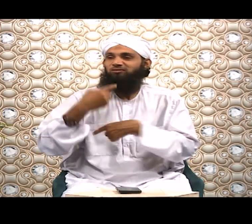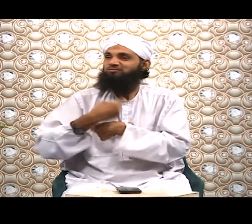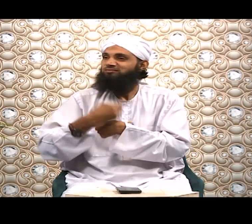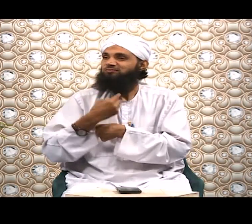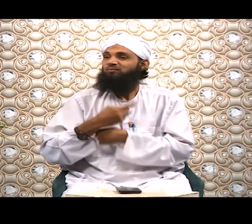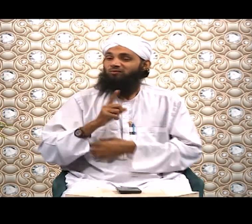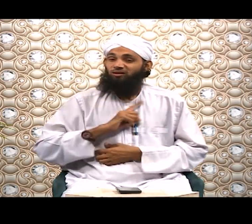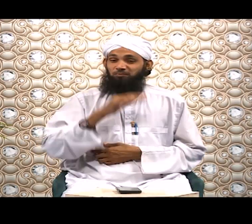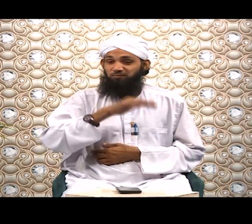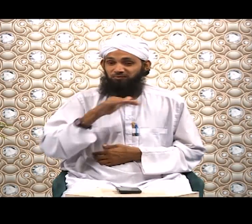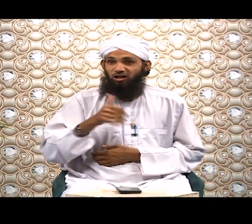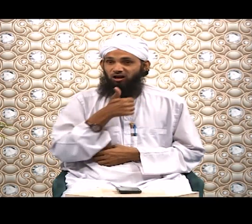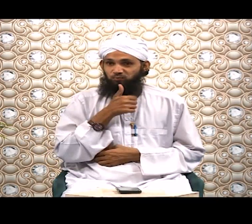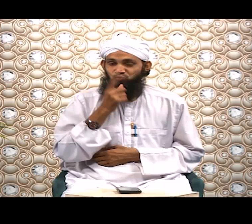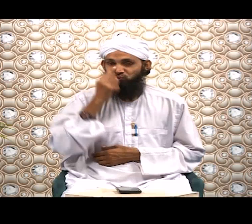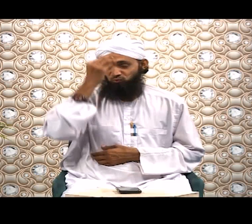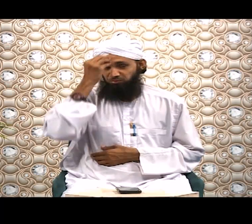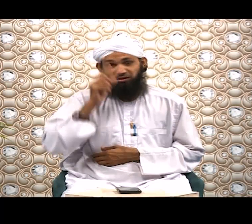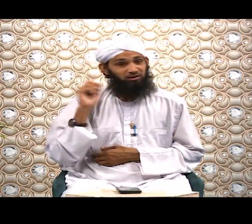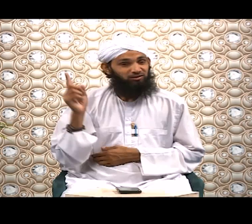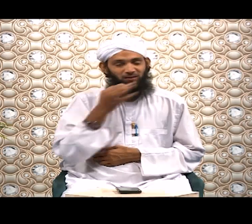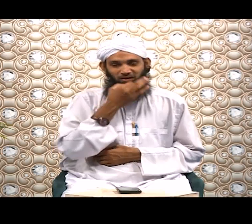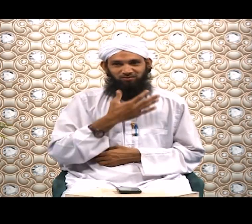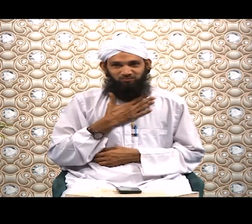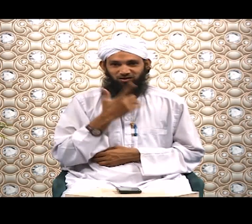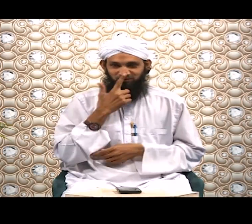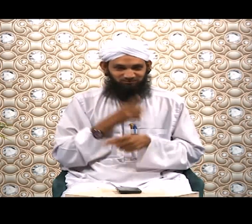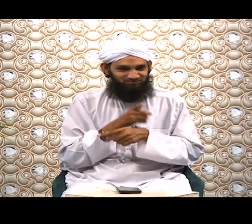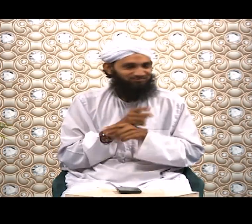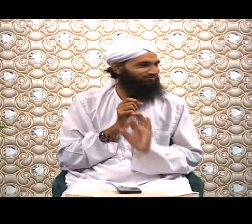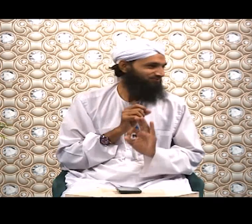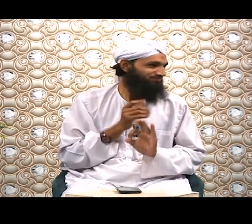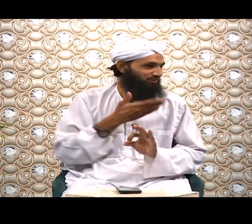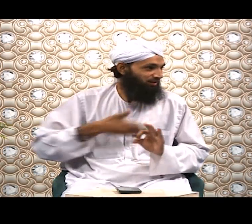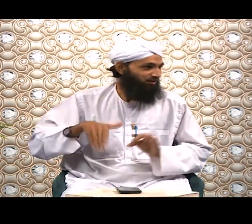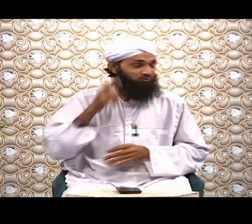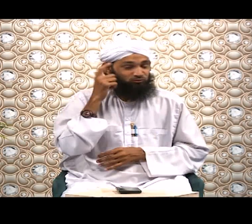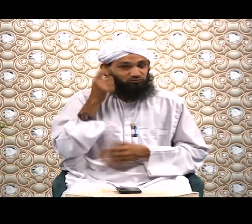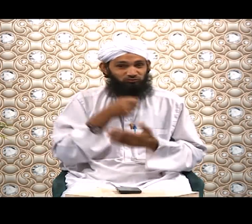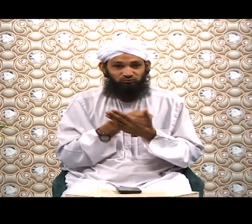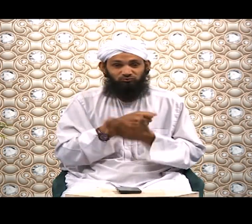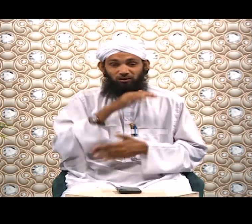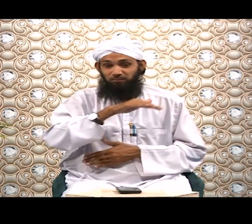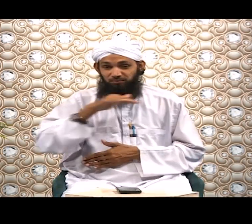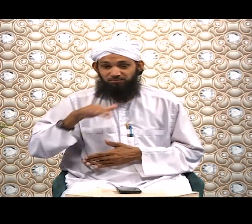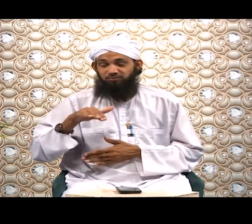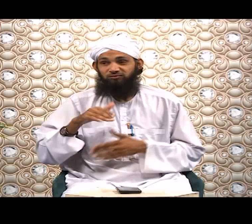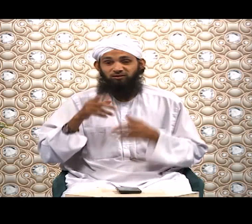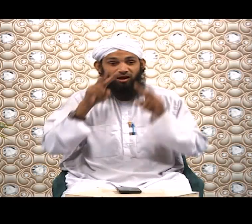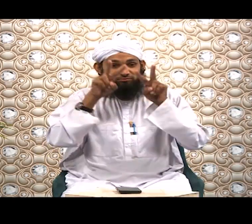مسلمان کو اپنے والدین کا مطیع و فرما بردار بننے کی تعلیم دیتا ہے۔ اس لیے ہمیں اولاد کی ظاہری زیب و زینت،